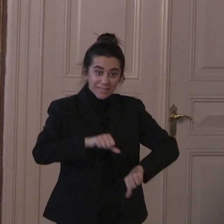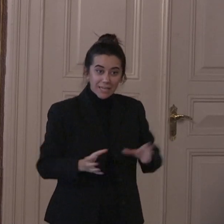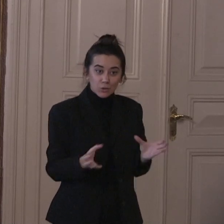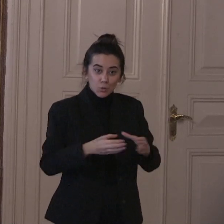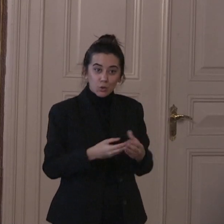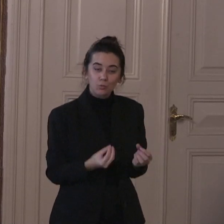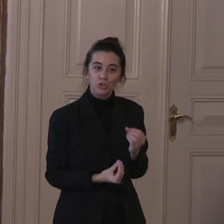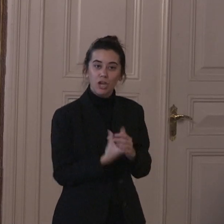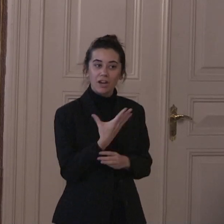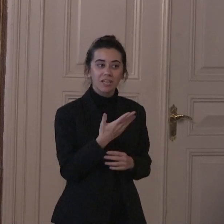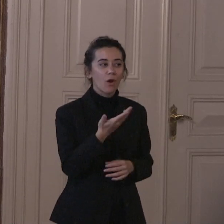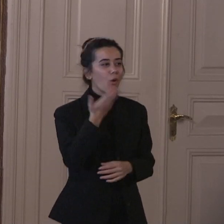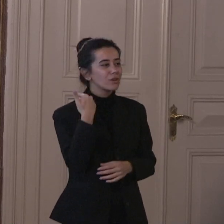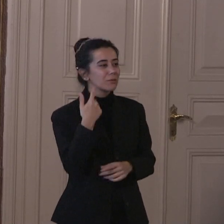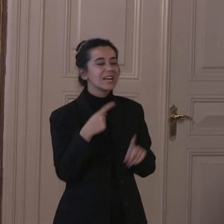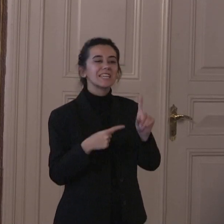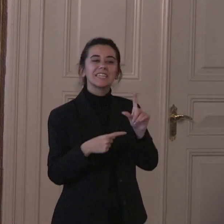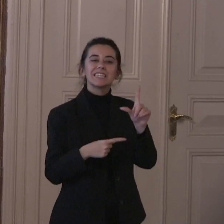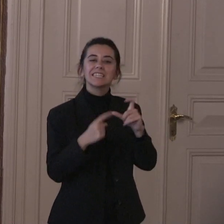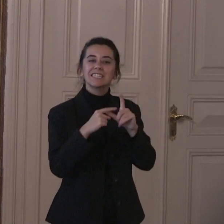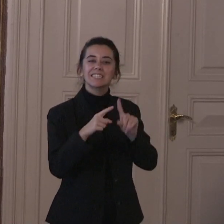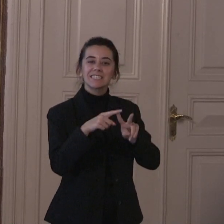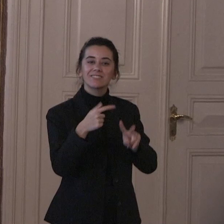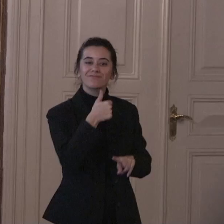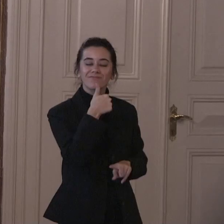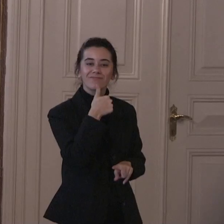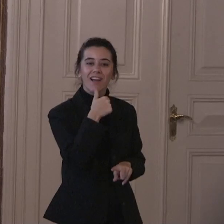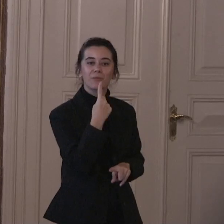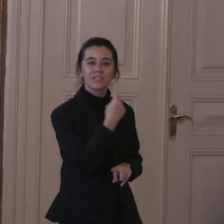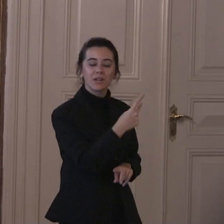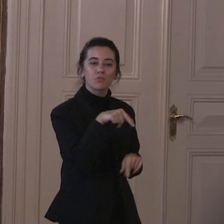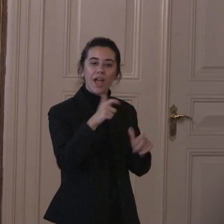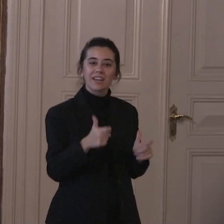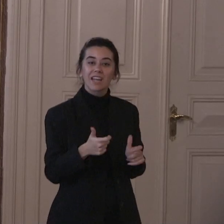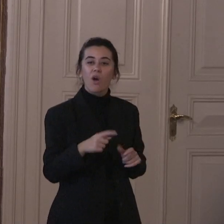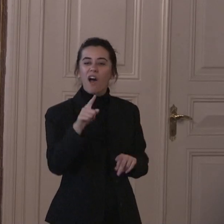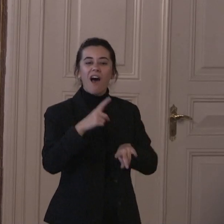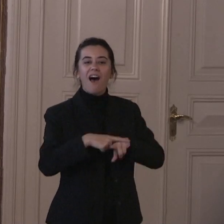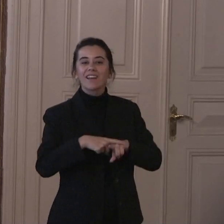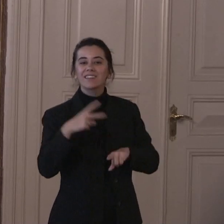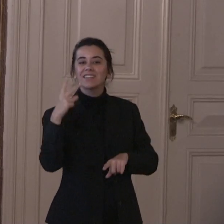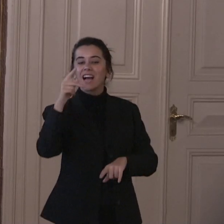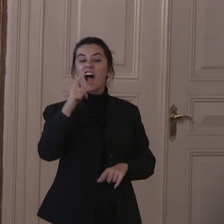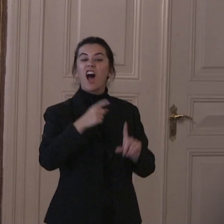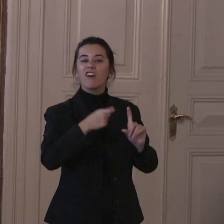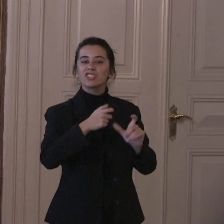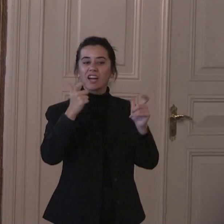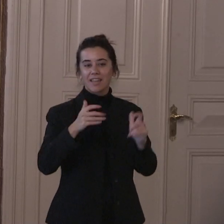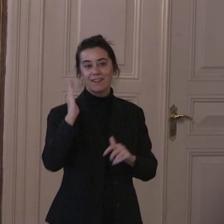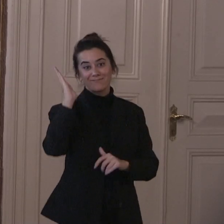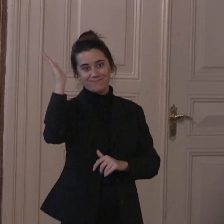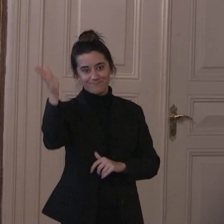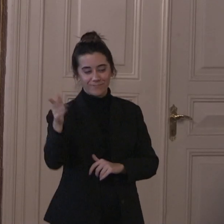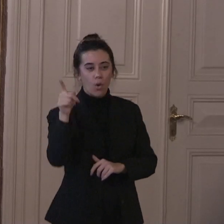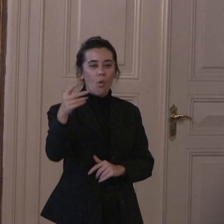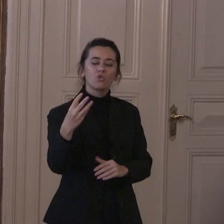o zamanlar Ilgın abi buralardaydı, Hayır abi Avcılar kampüsündeydi. Ilgın abi çok büyük desteği oldu, Esra hocam çok